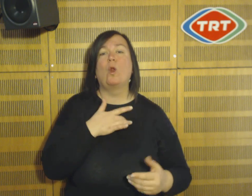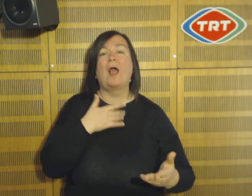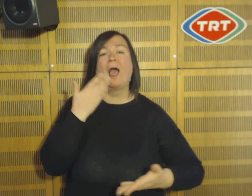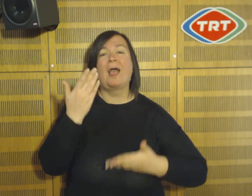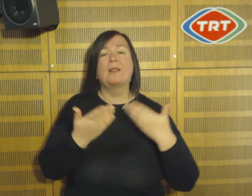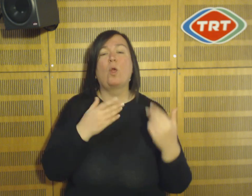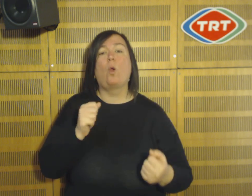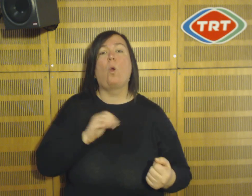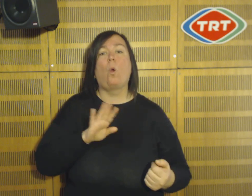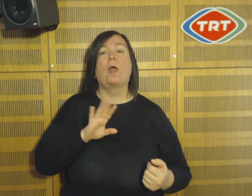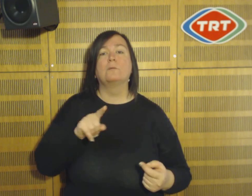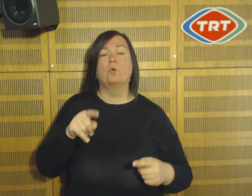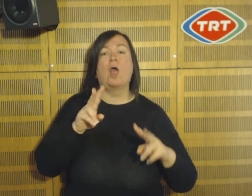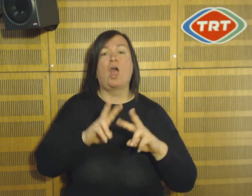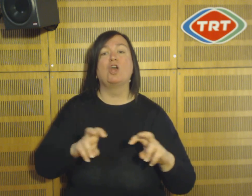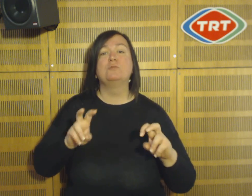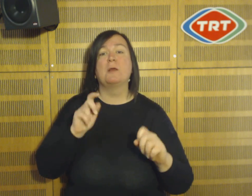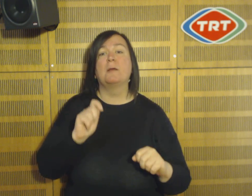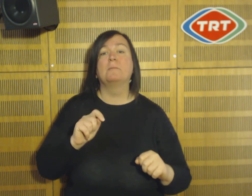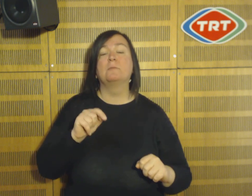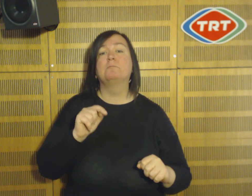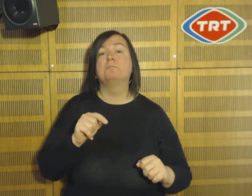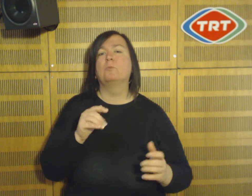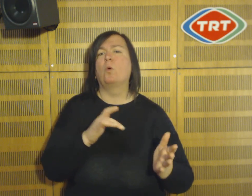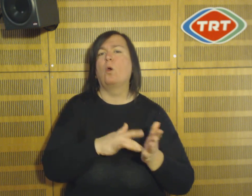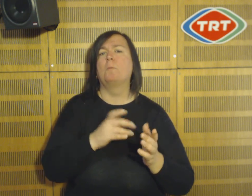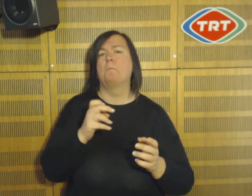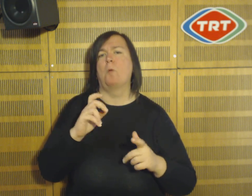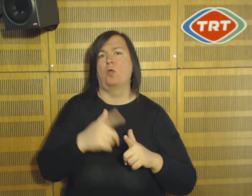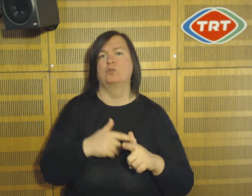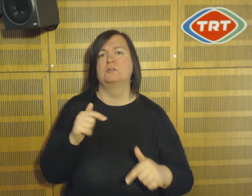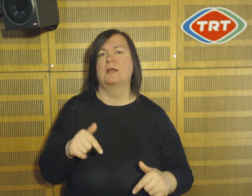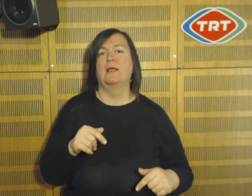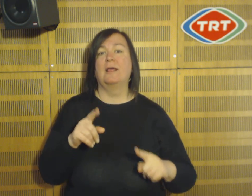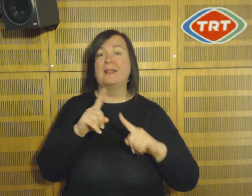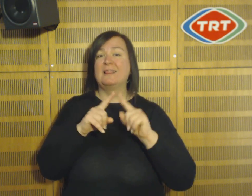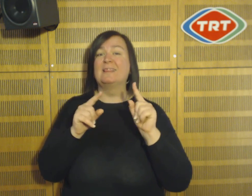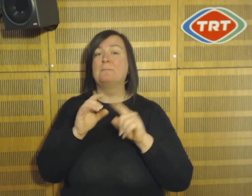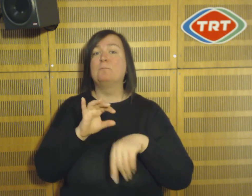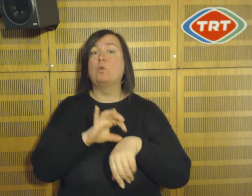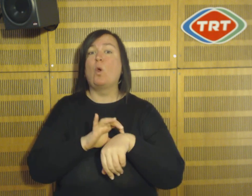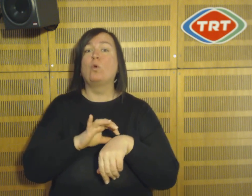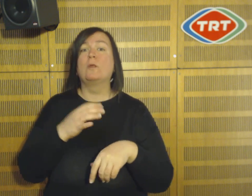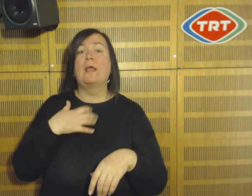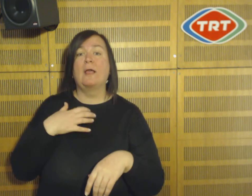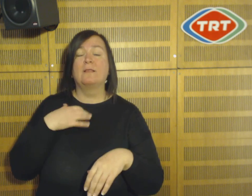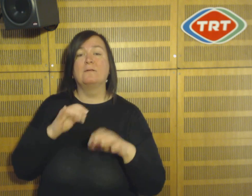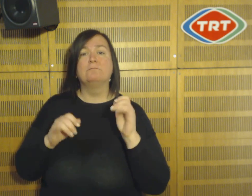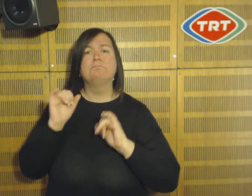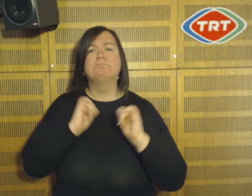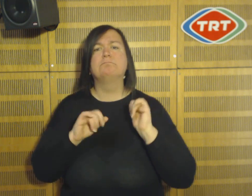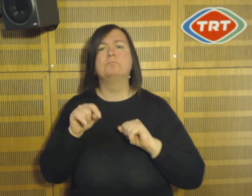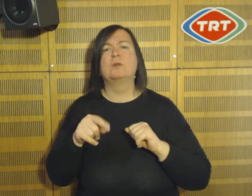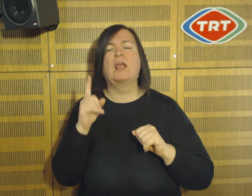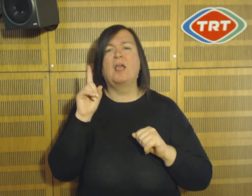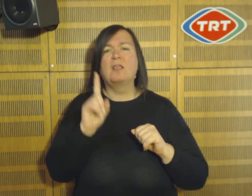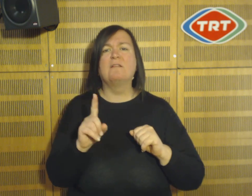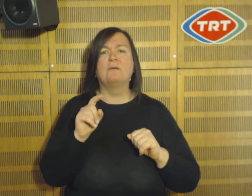öğrencilerin bu konuda araştırmalar yapıp ürün ortaya koyacağı bir proje ve Tıp Fakültesi öğen kendi eğitimlerinin düzenlenmesinde İlk defa bu kadar aktif olmaları